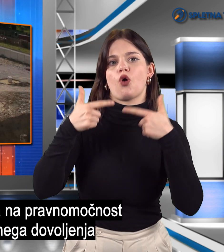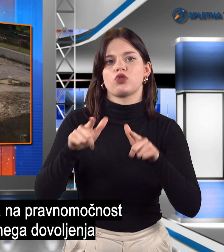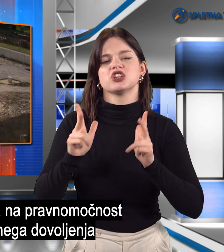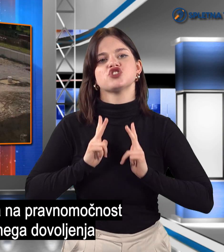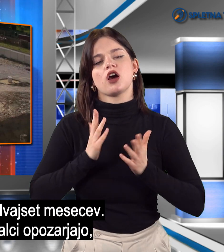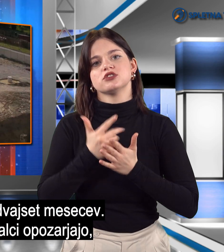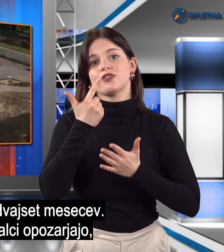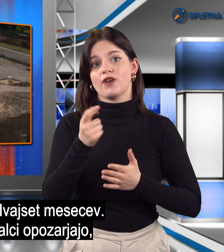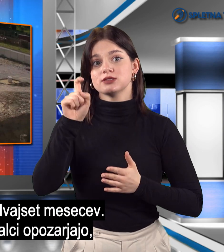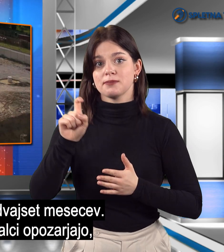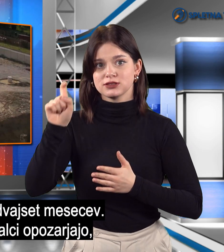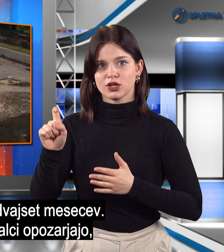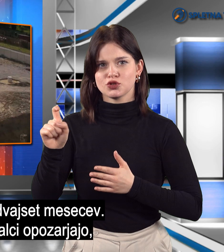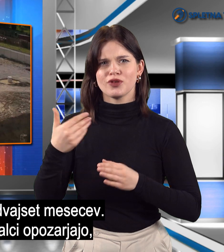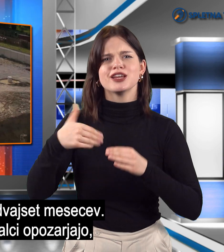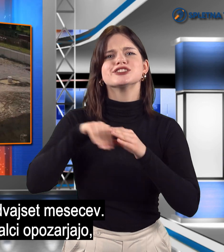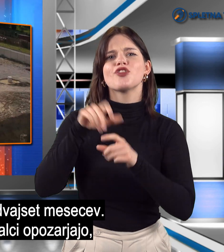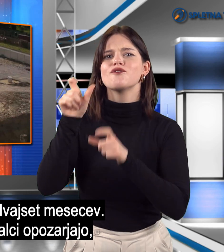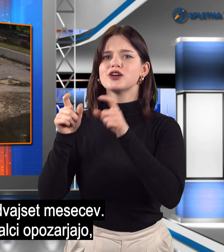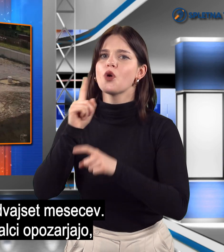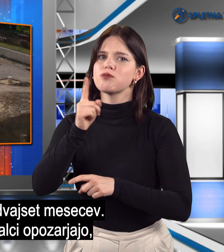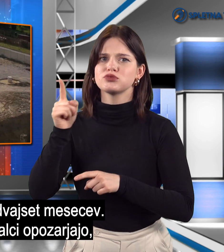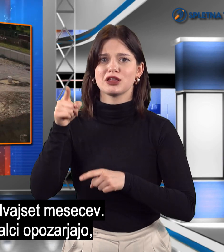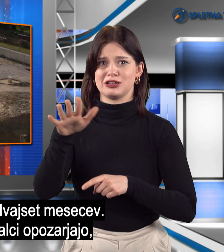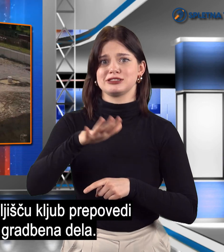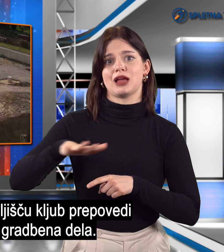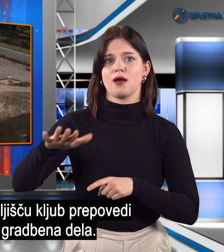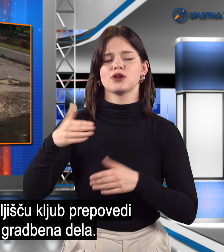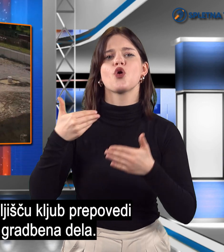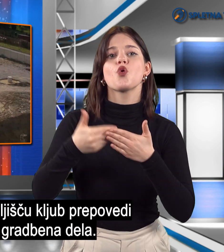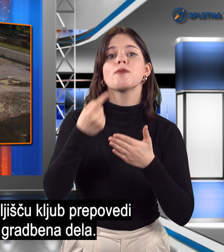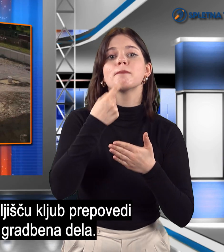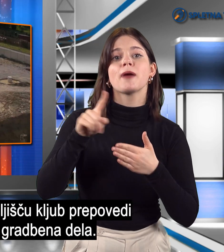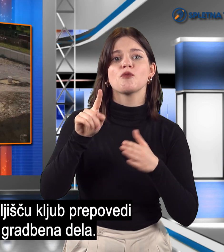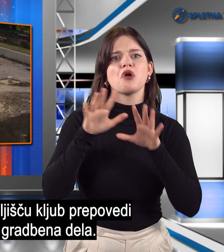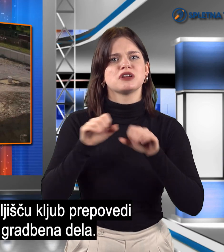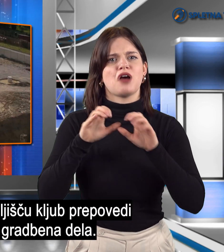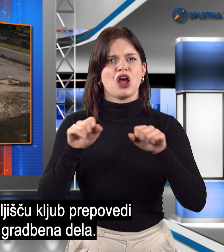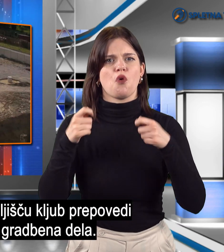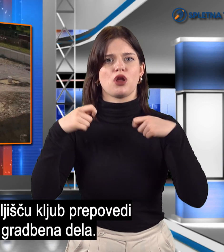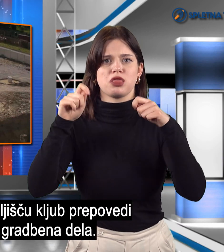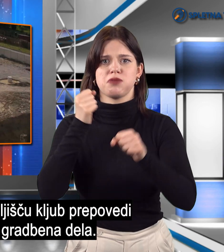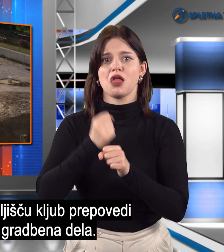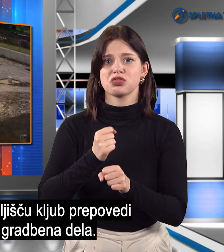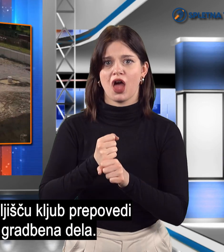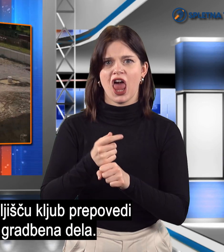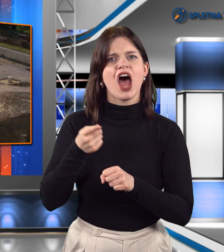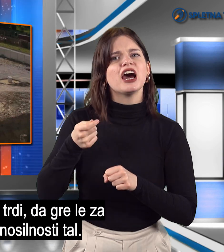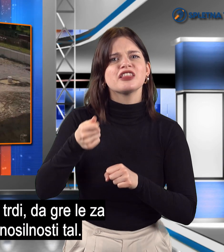gradbenega dovoljenja čaka že 20 mesecev. Stanovalci opozarjajo, da se na zemljišču kljub prepovedi